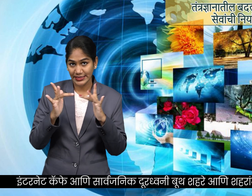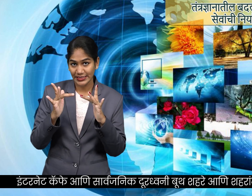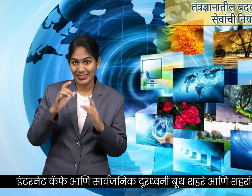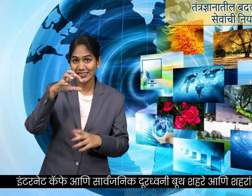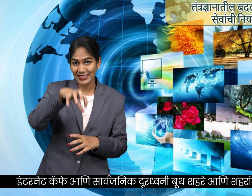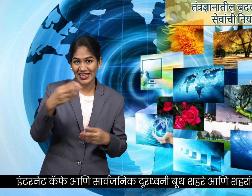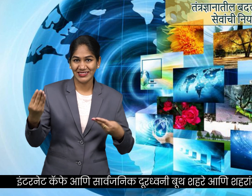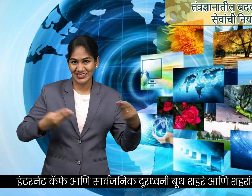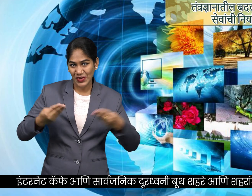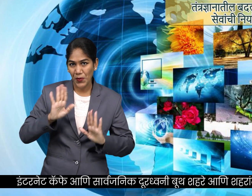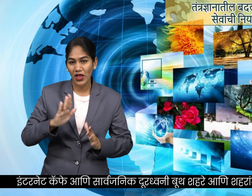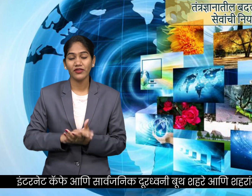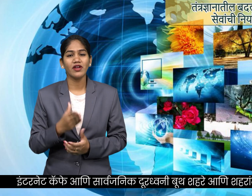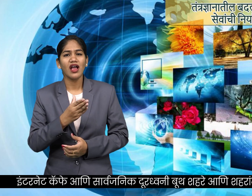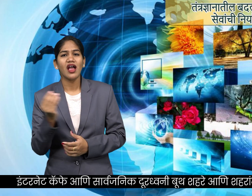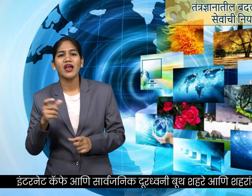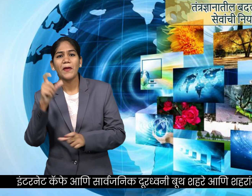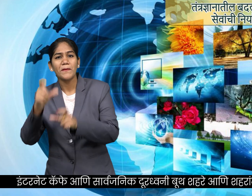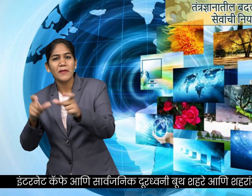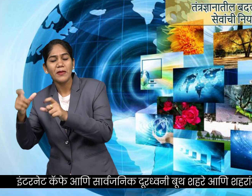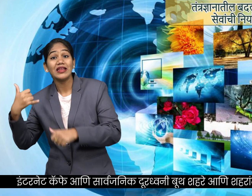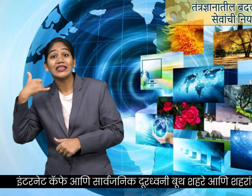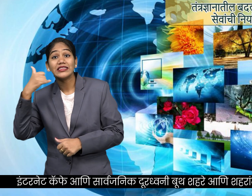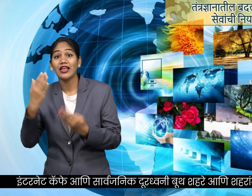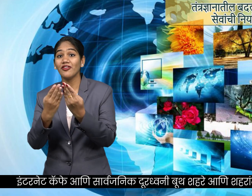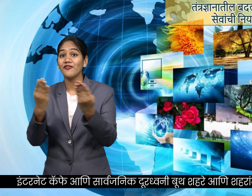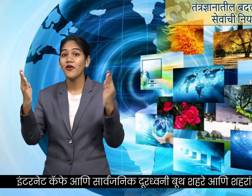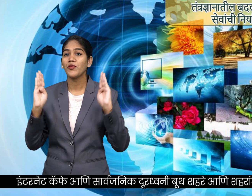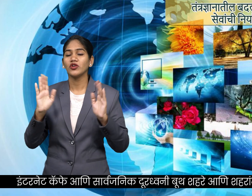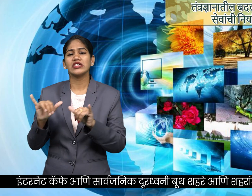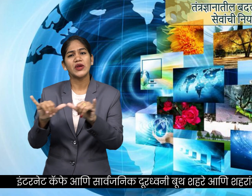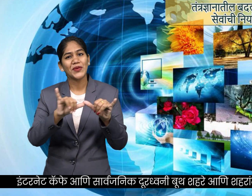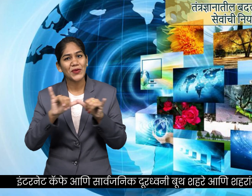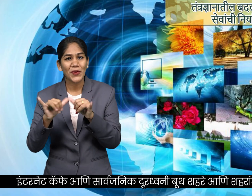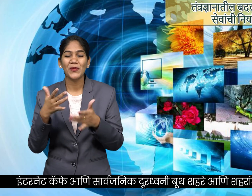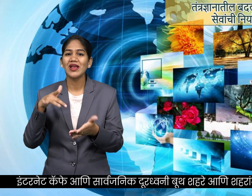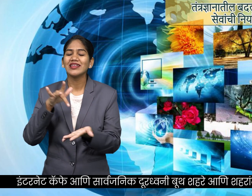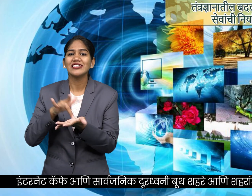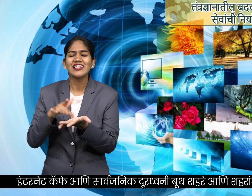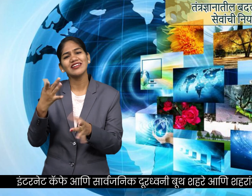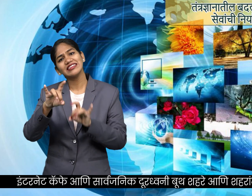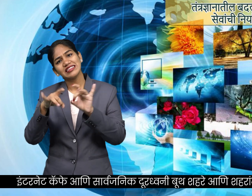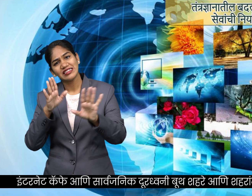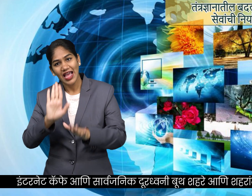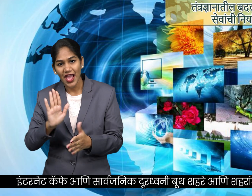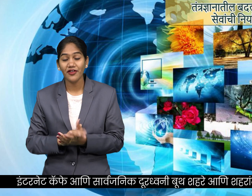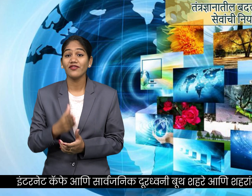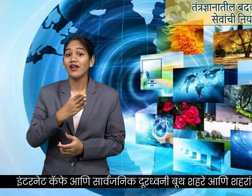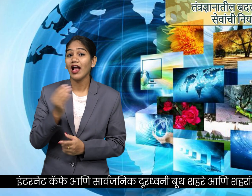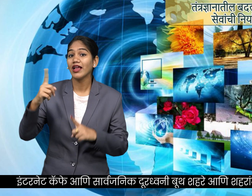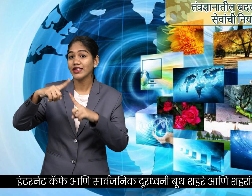इंटरनेट कॅफे आणि सार्वजनिक दूरध्वनी बूथ शहरे आणि शहरांमध्ये सामान्य आहेत.